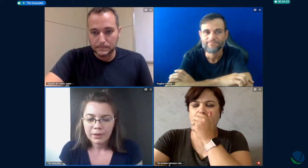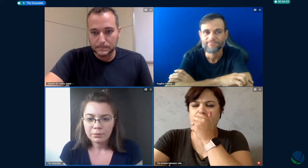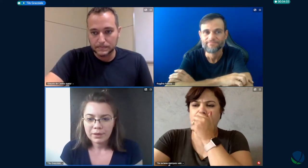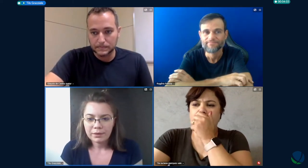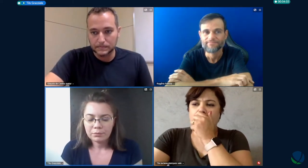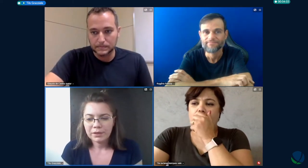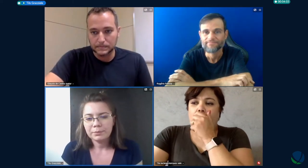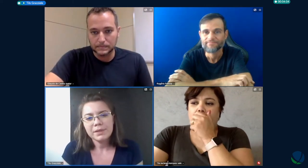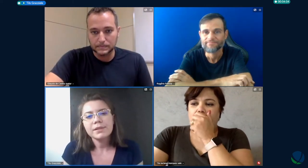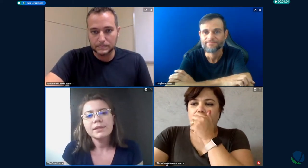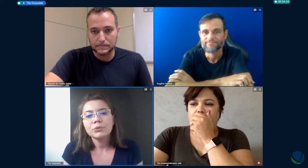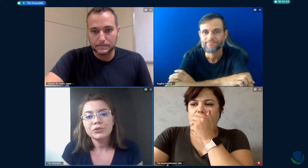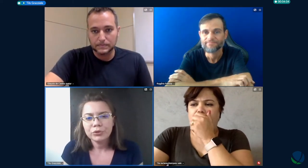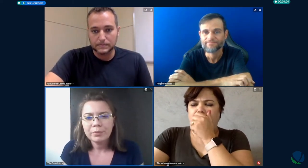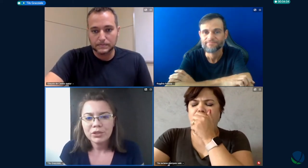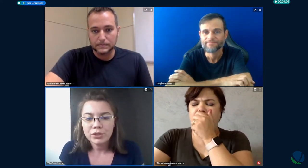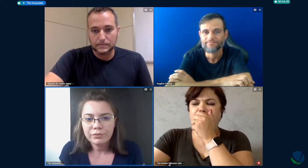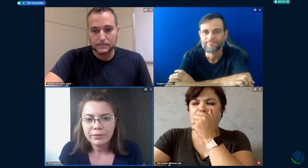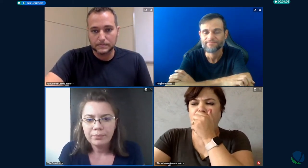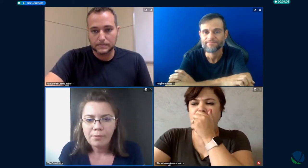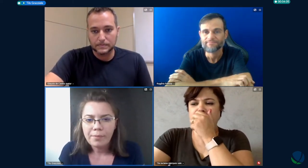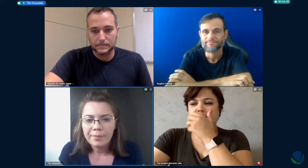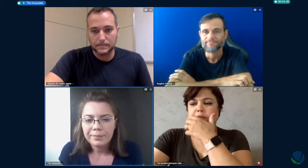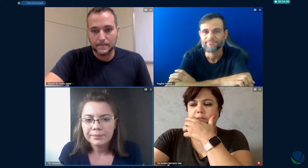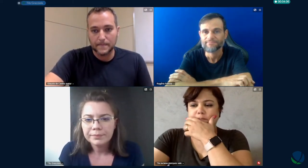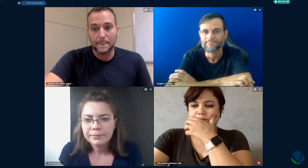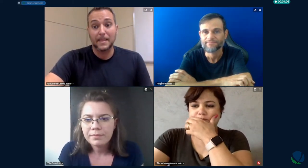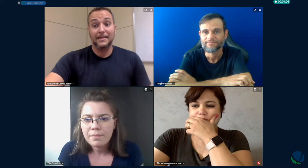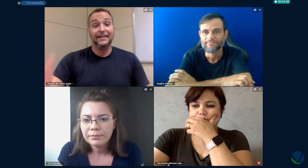que é uma pesquisa muito informativa.